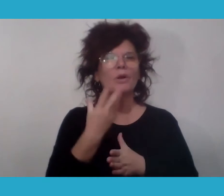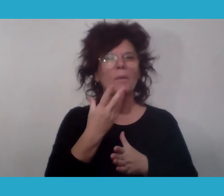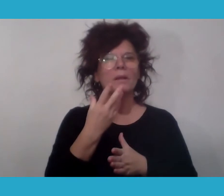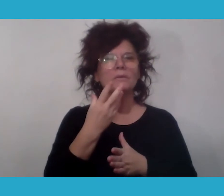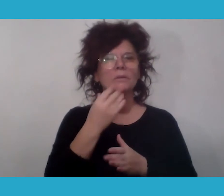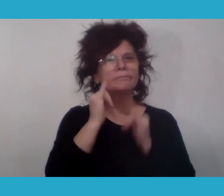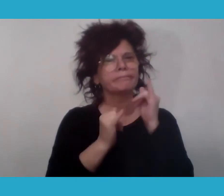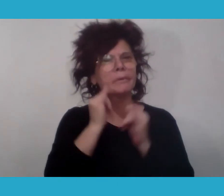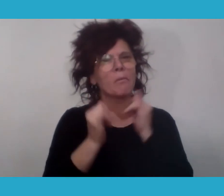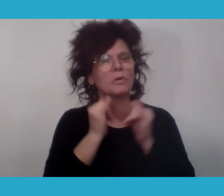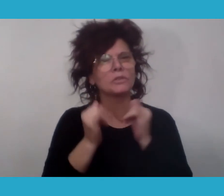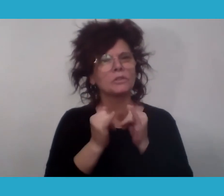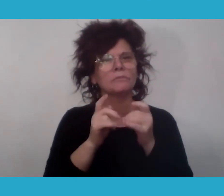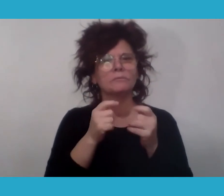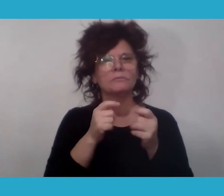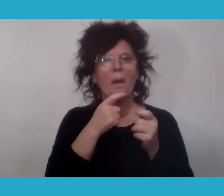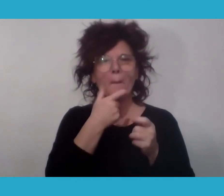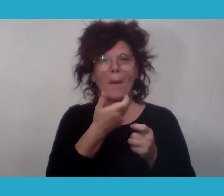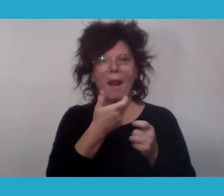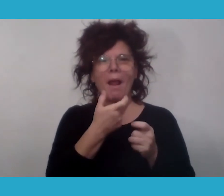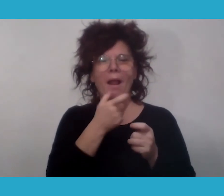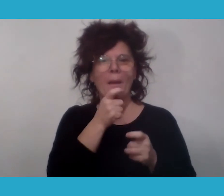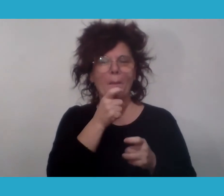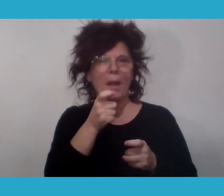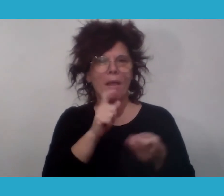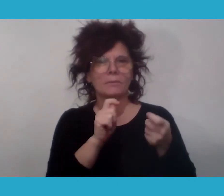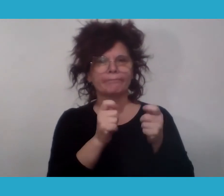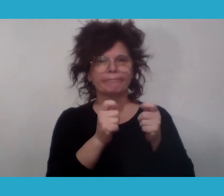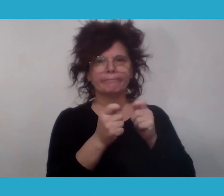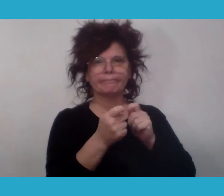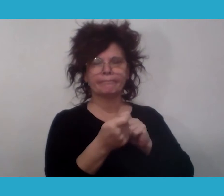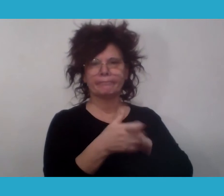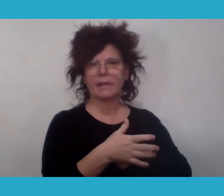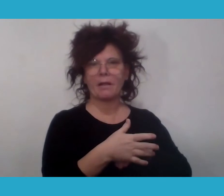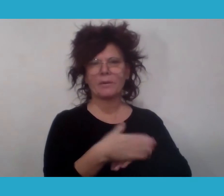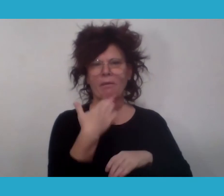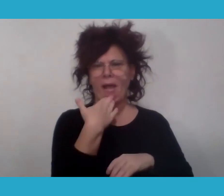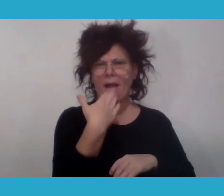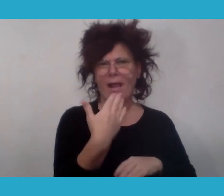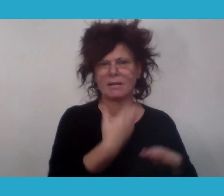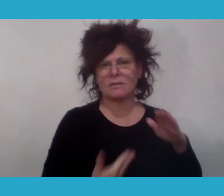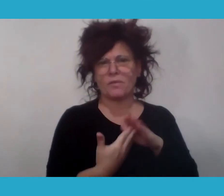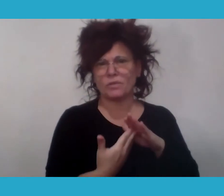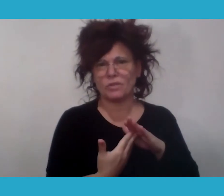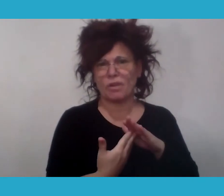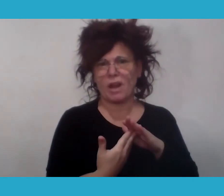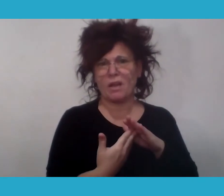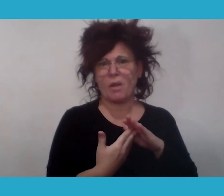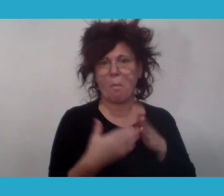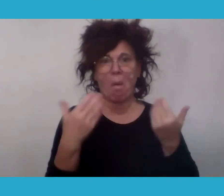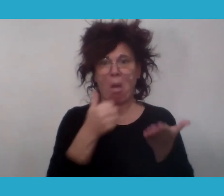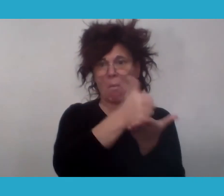el concepto de progreso y desarrollo. Luego cambió con el correr de la exposición, adoptó otra posición. No agradecen nada a los funcionarios el ejercicio de este